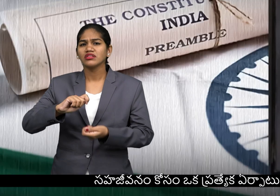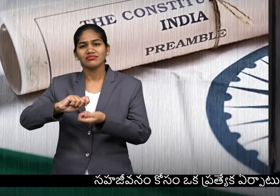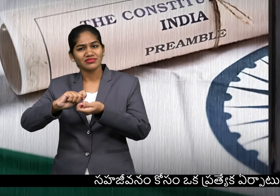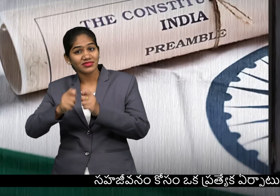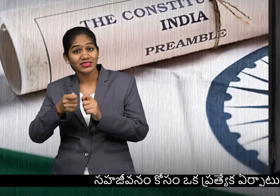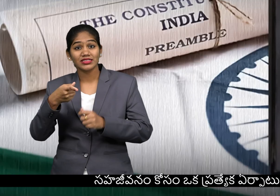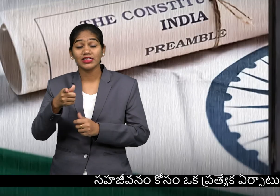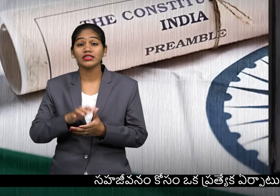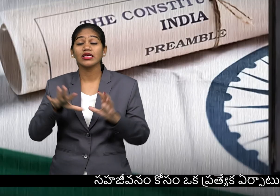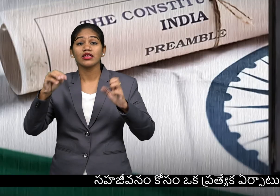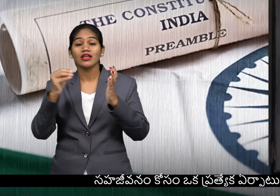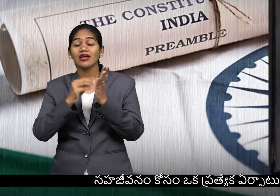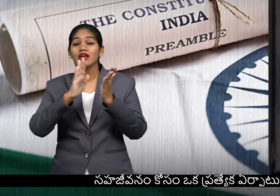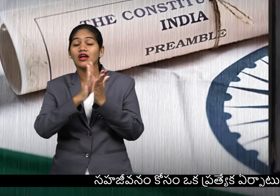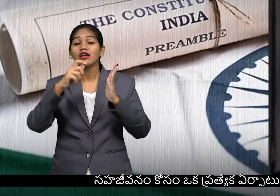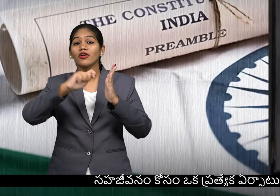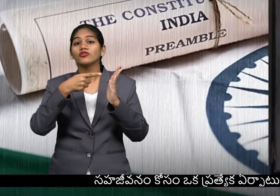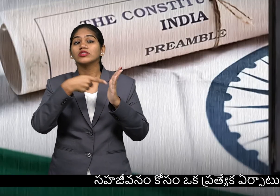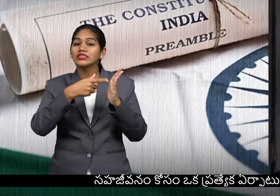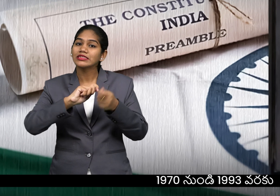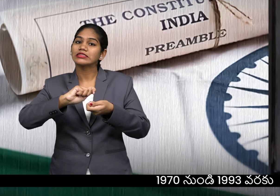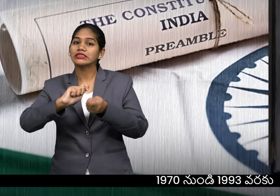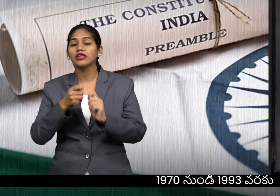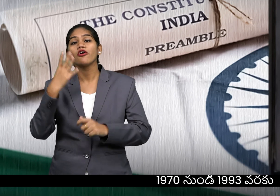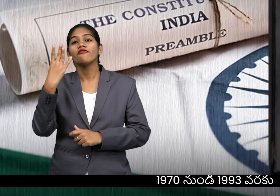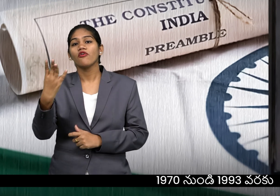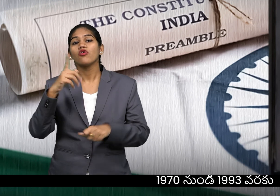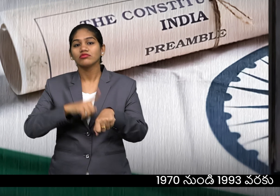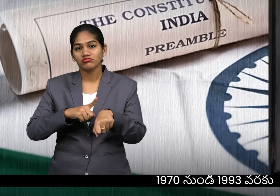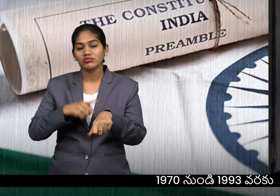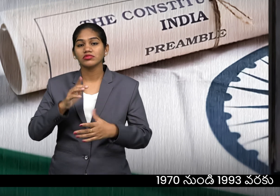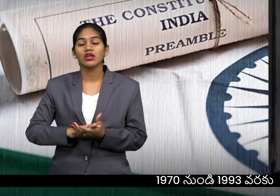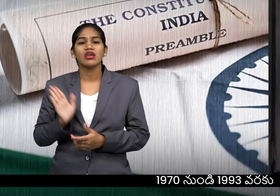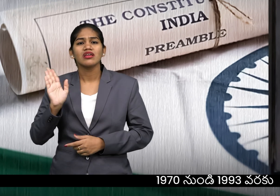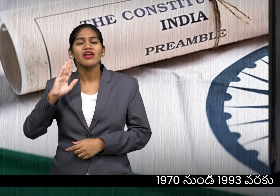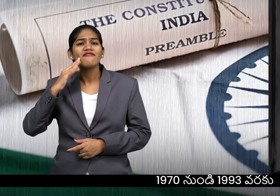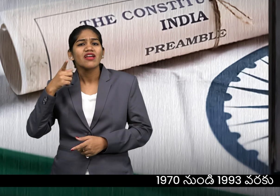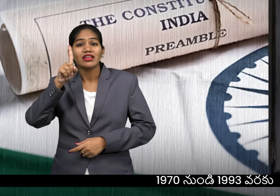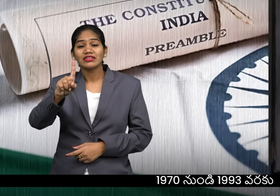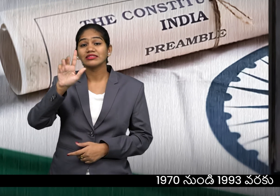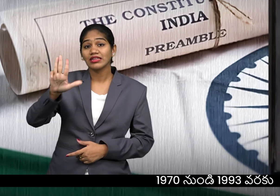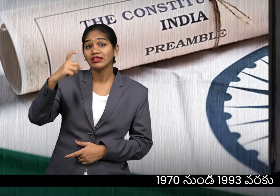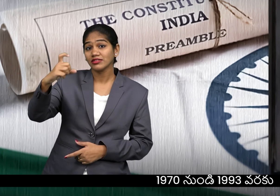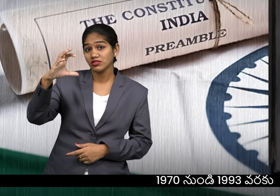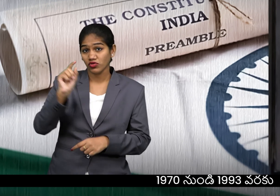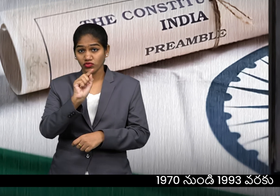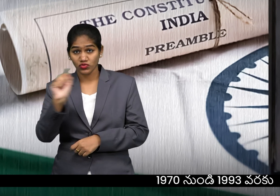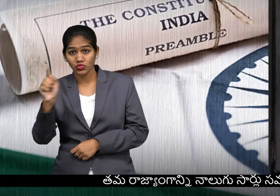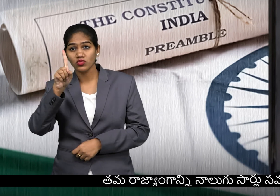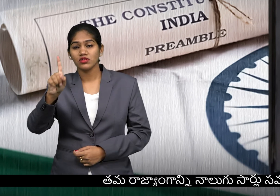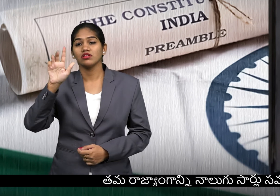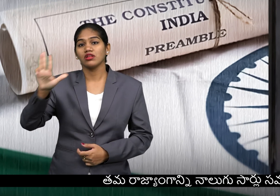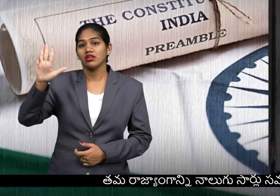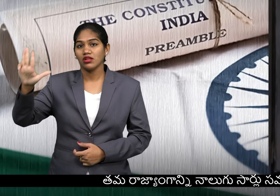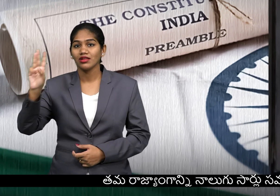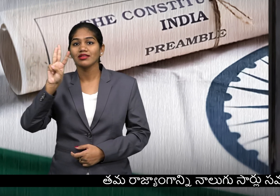సహజీవనం కోసం ఒక ప్రత్యేక ఏర్పాటు కోసం వారు 1970 నుండి 1993 వరకు